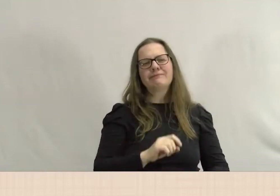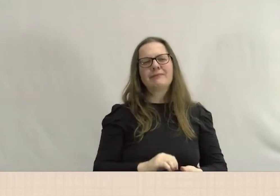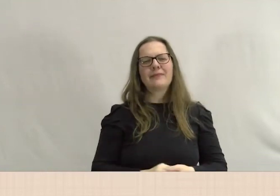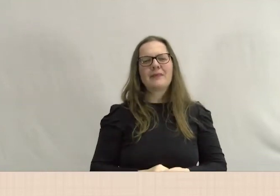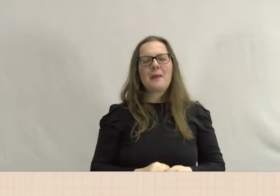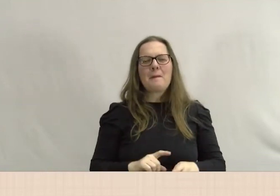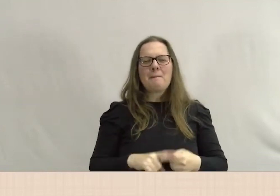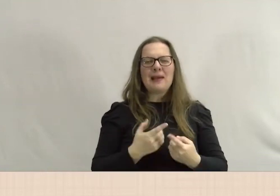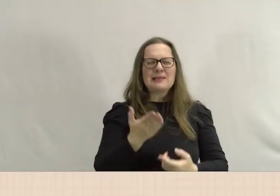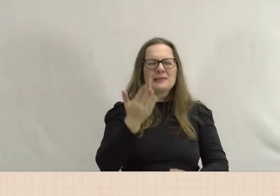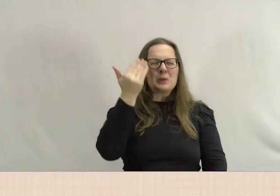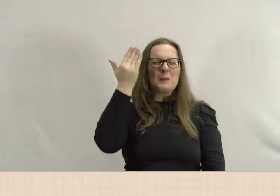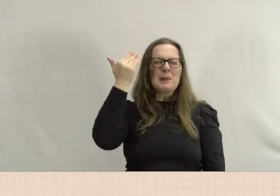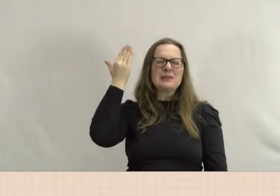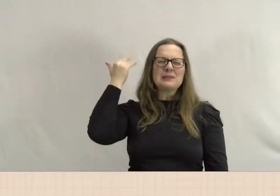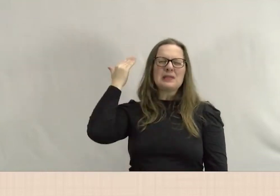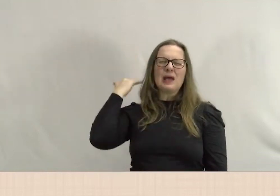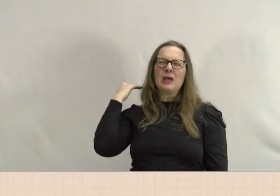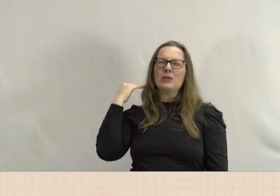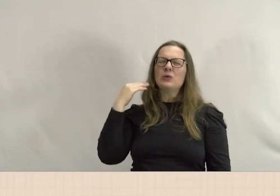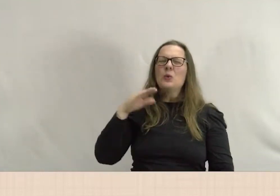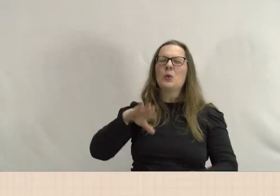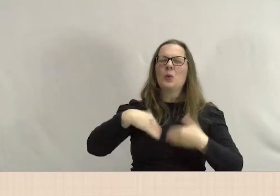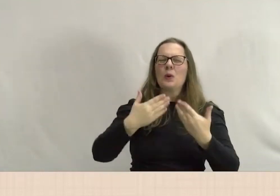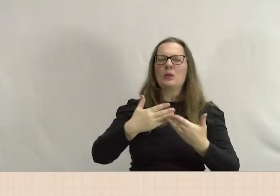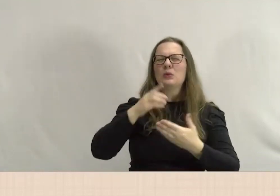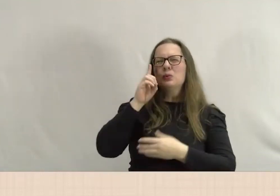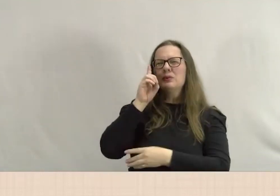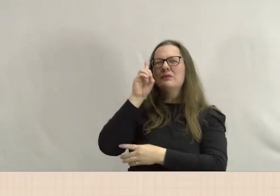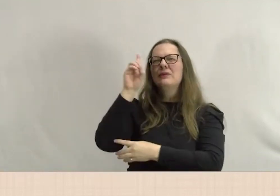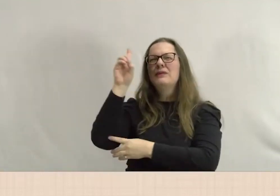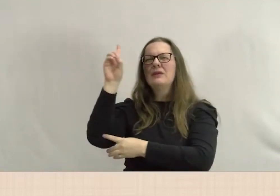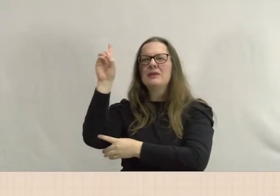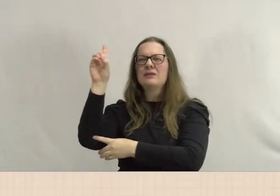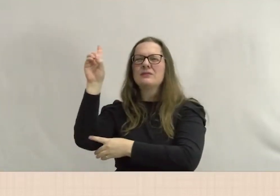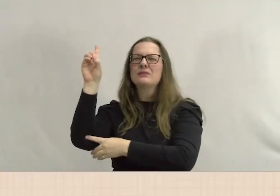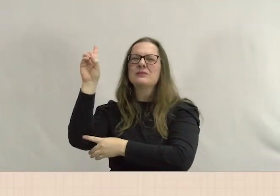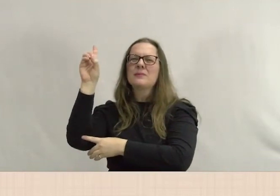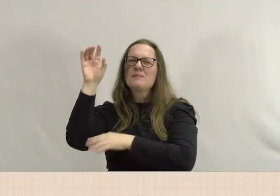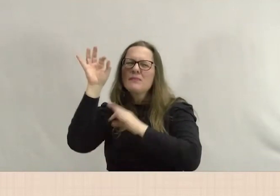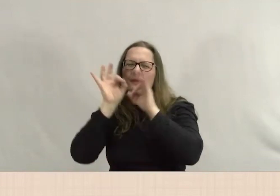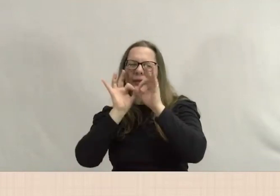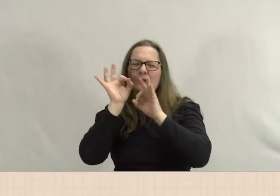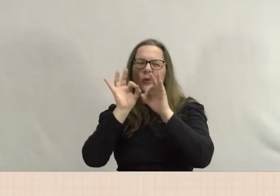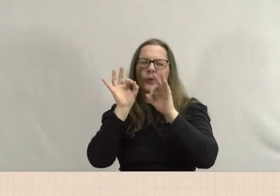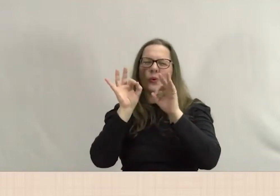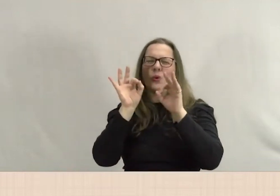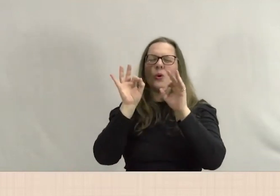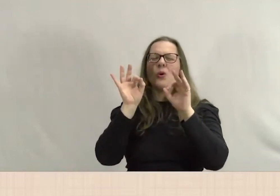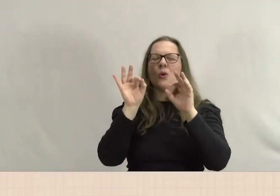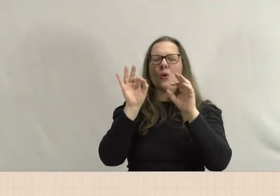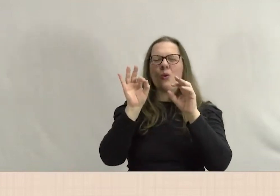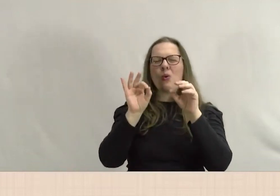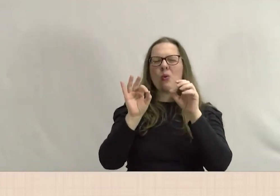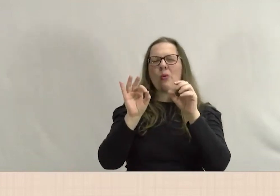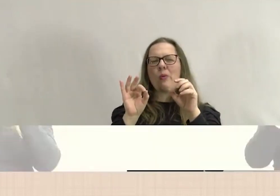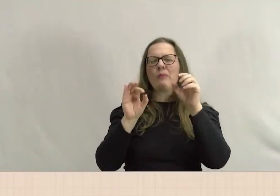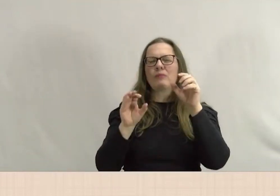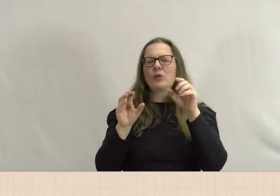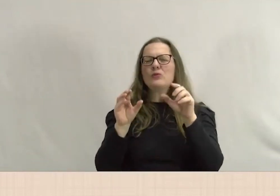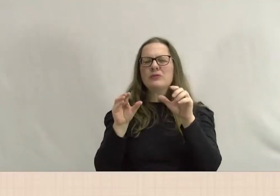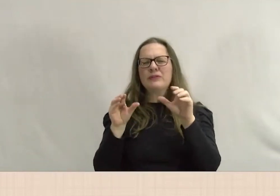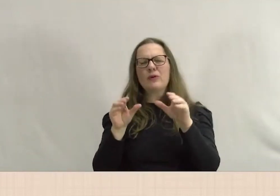esteve? Ele não aproveitou o momento que ele estava conectado com a verdade, de se firmar na